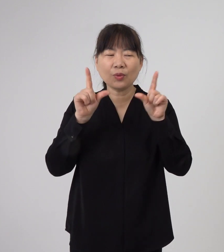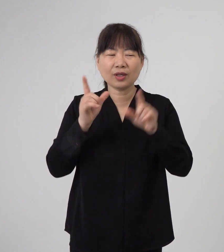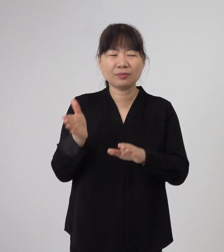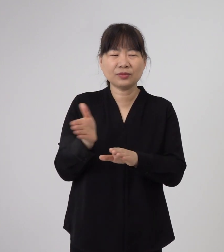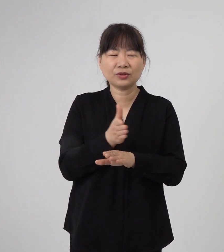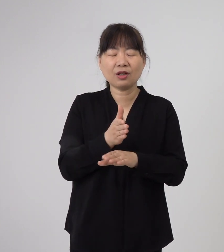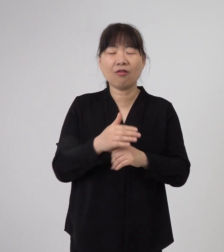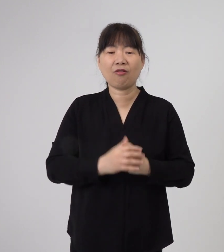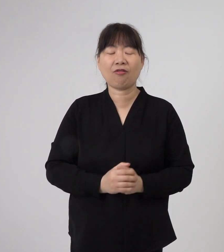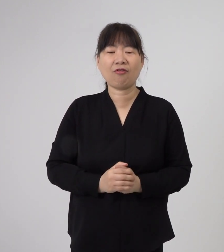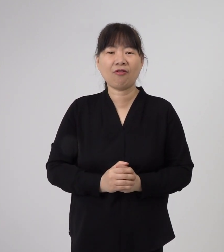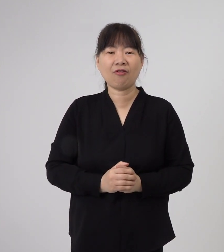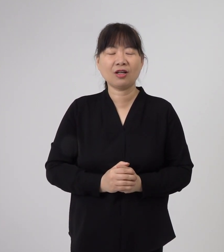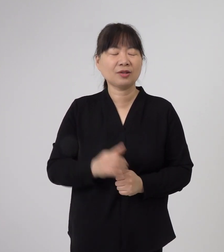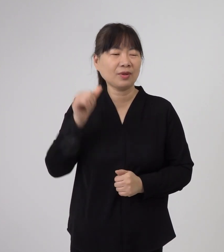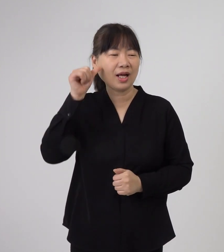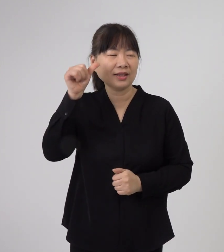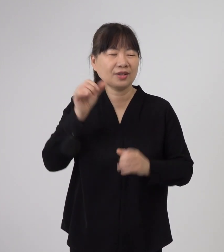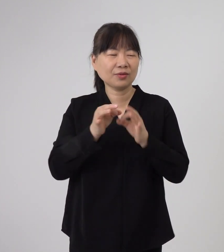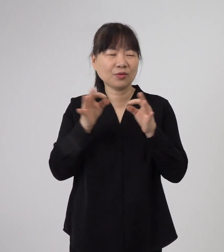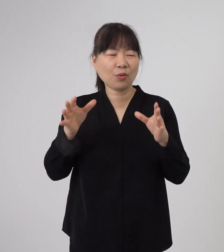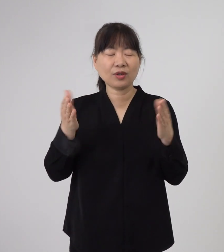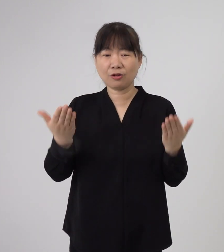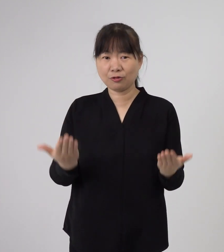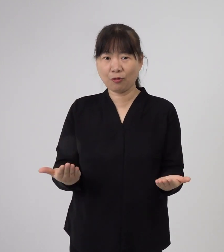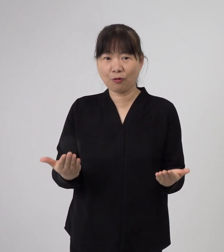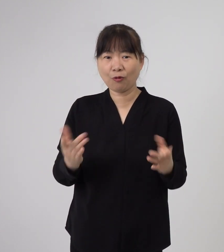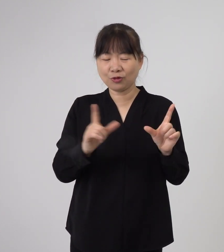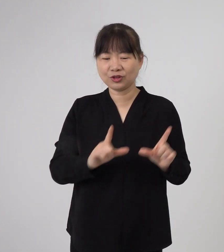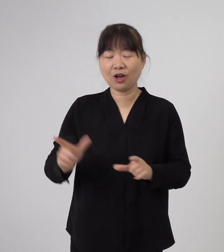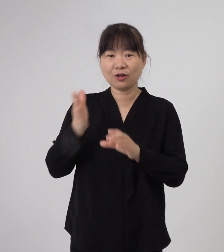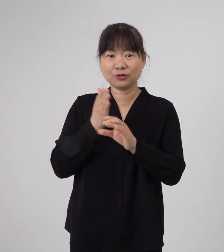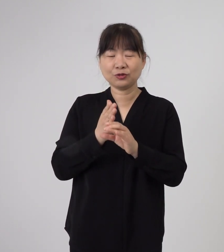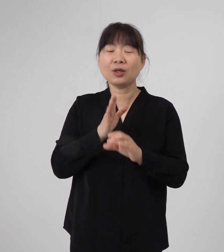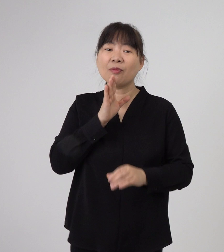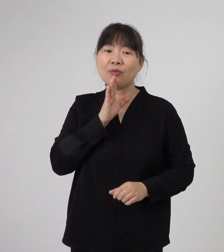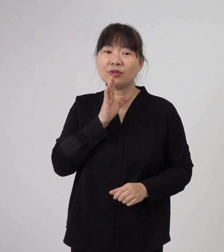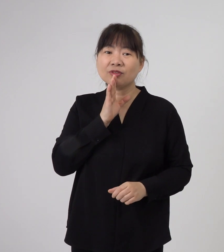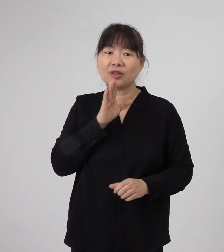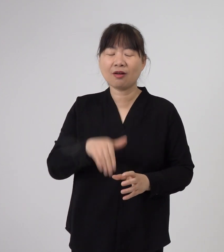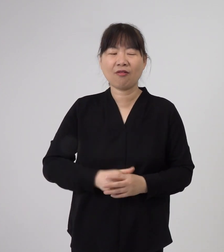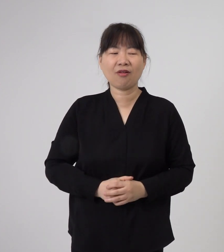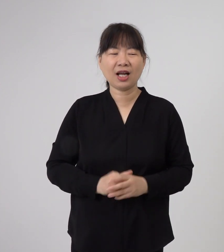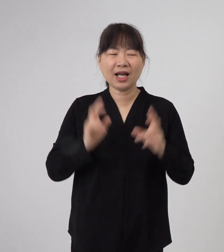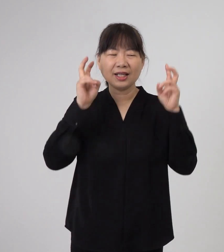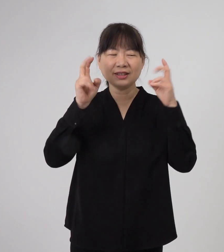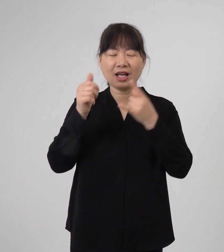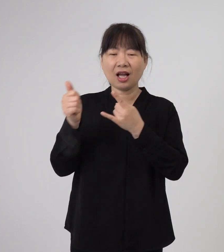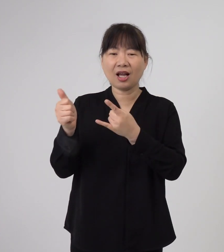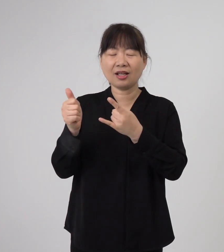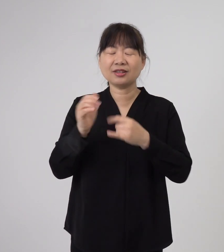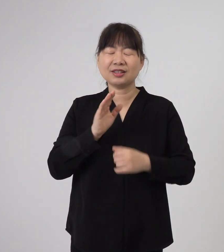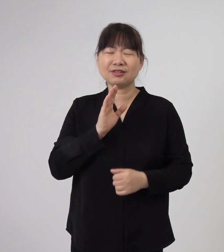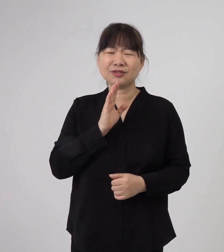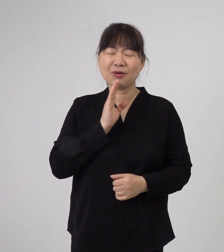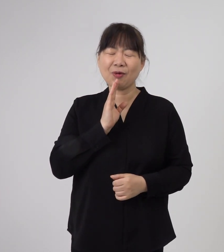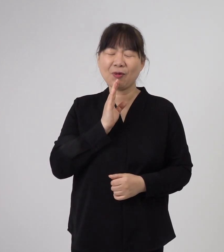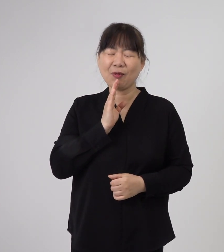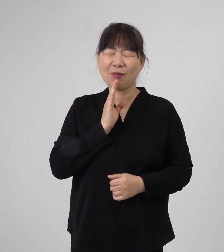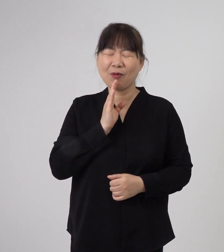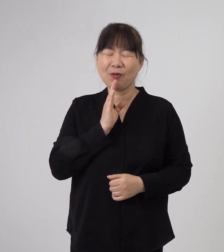토요일부터 우리 꿀같은 지금 닷새간의 연휴를 지내고 있어요. 뭐 직장인들에게는 얼마나